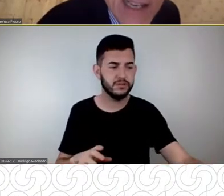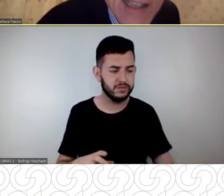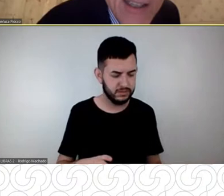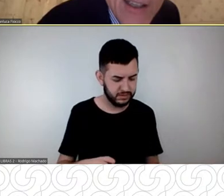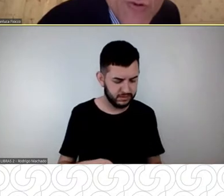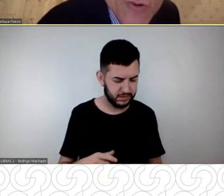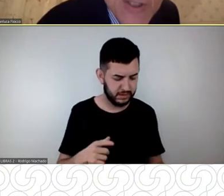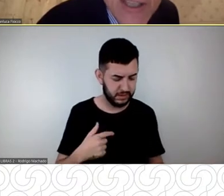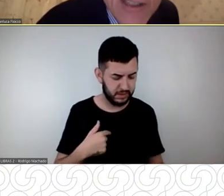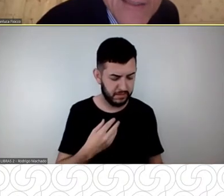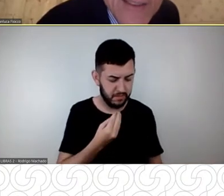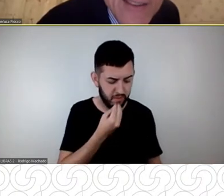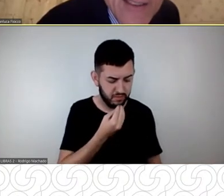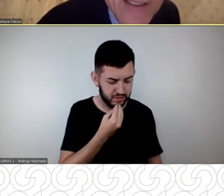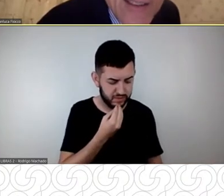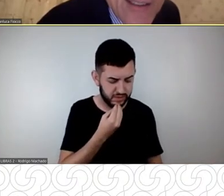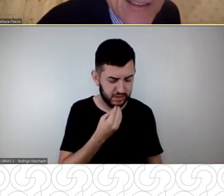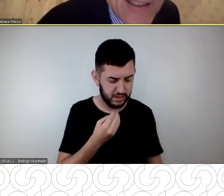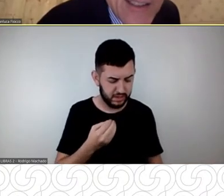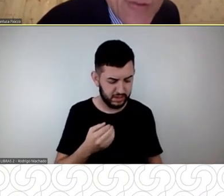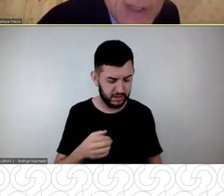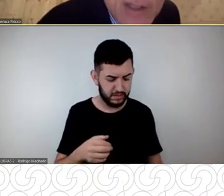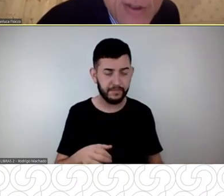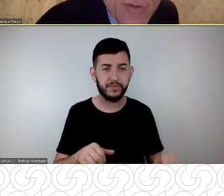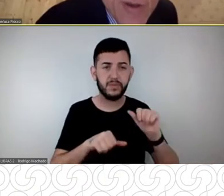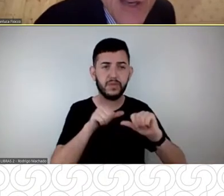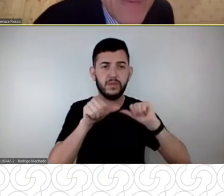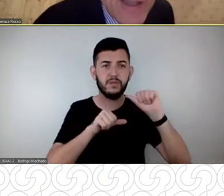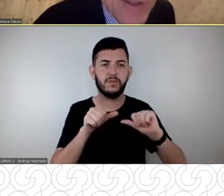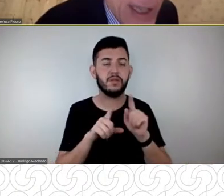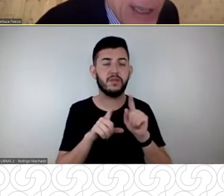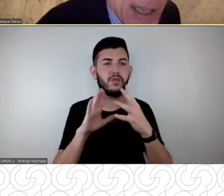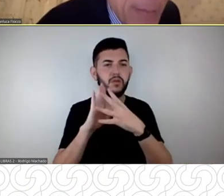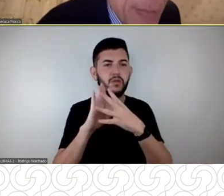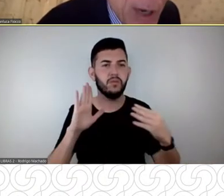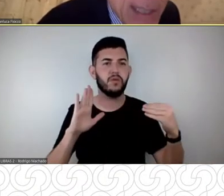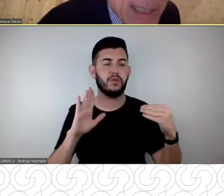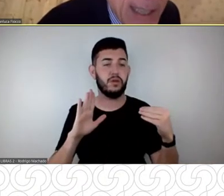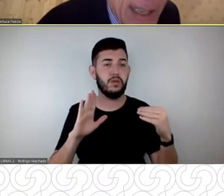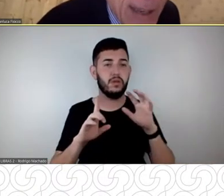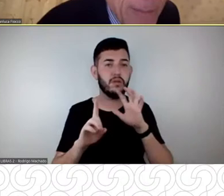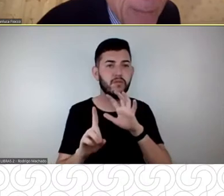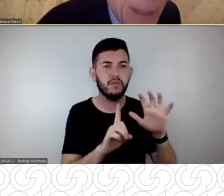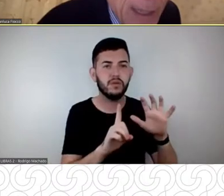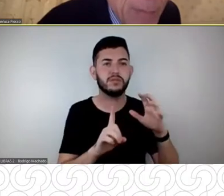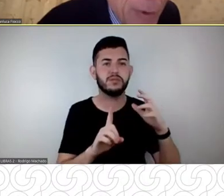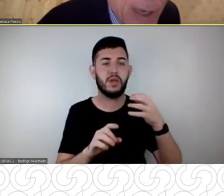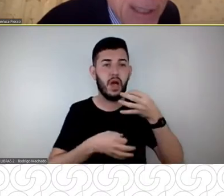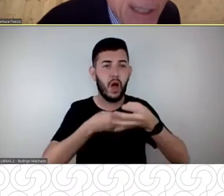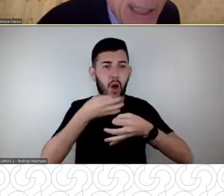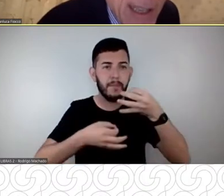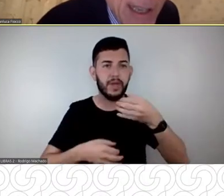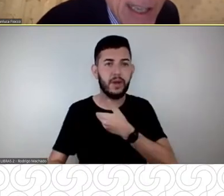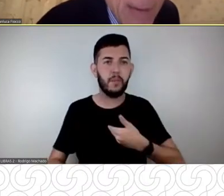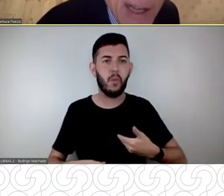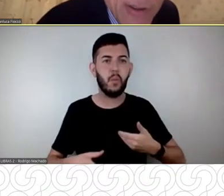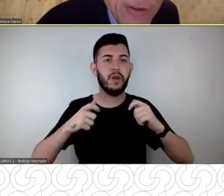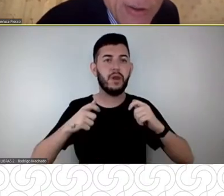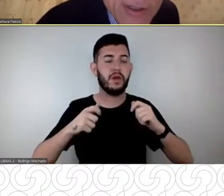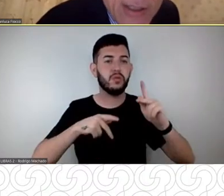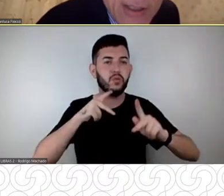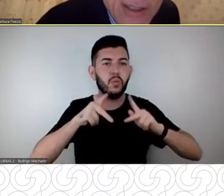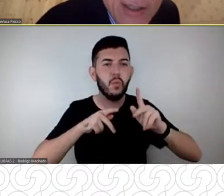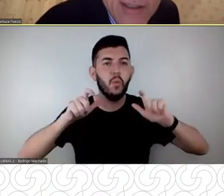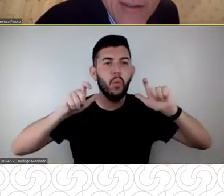poderia ter se transformado num modelo democrático capaz de influenciar a opinião pública na Rússia. E esse é um elemento que